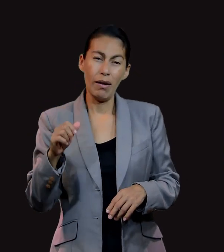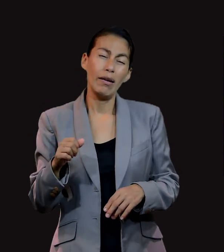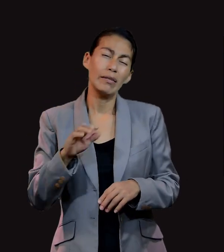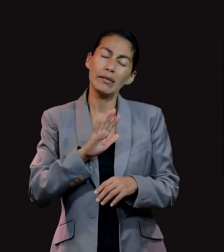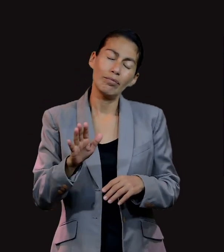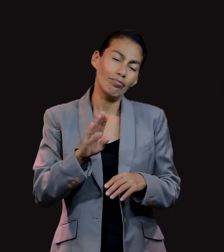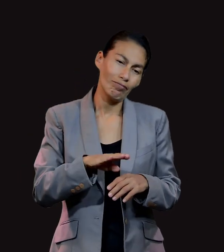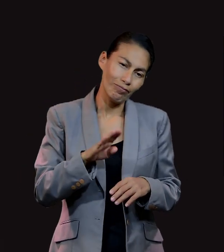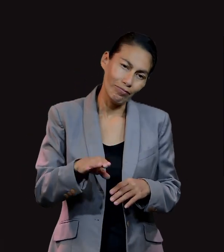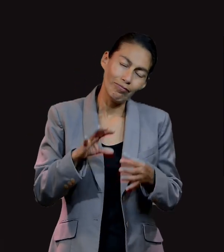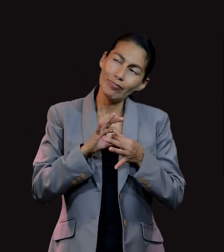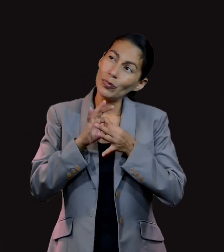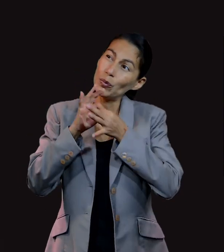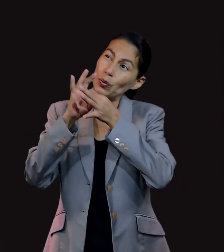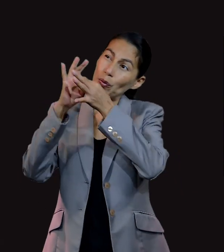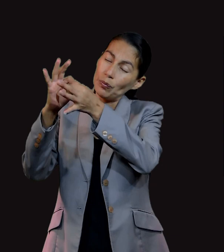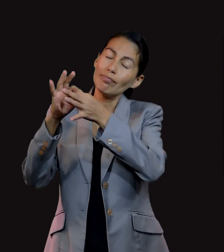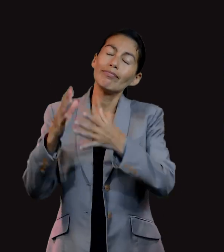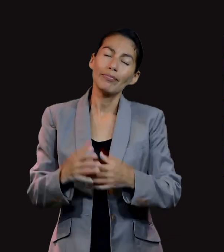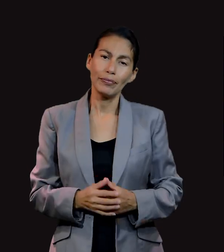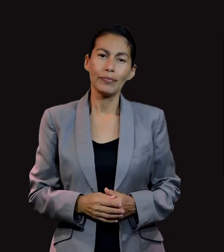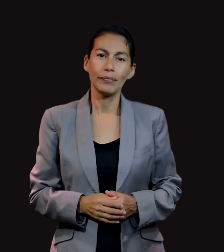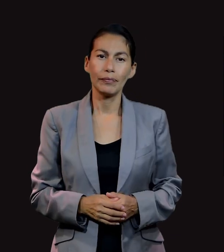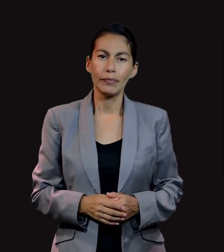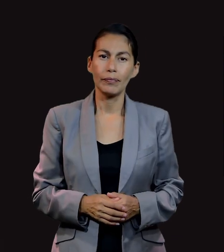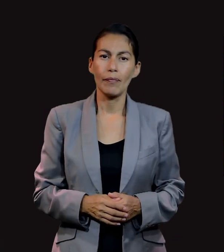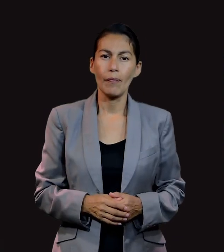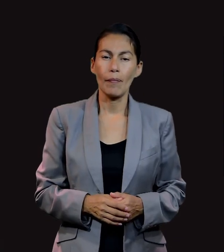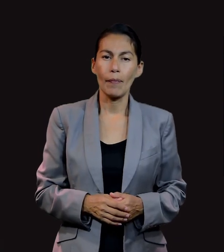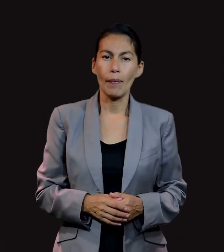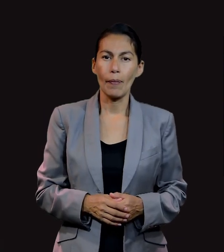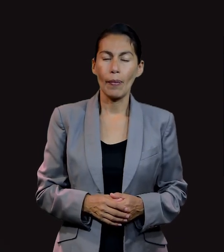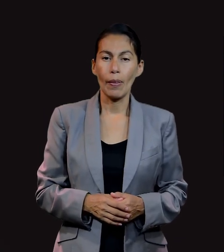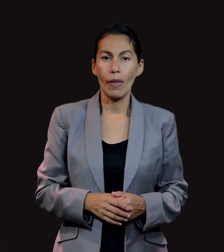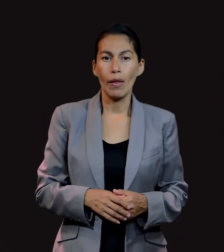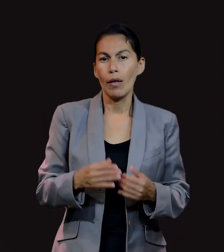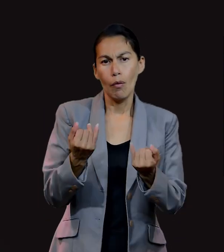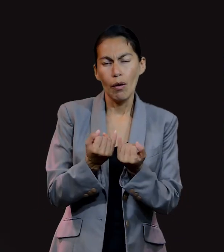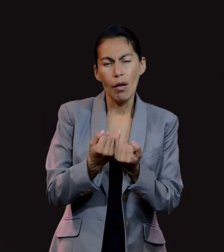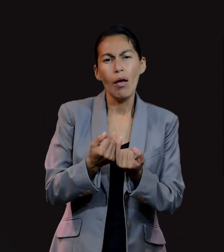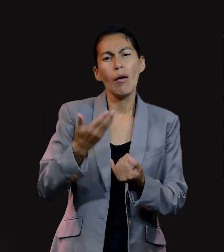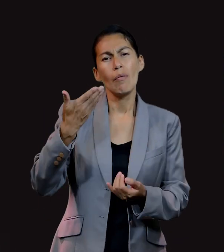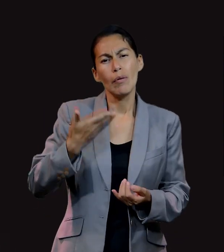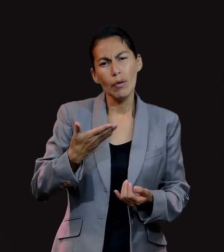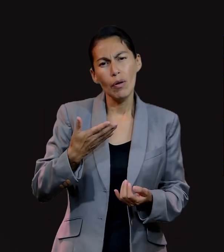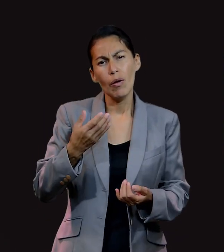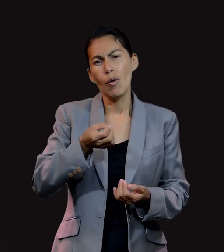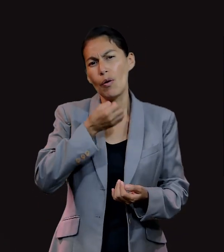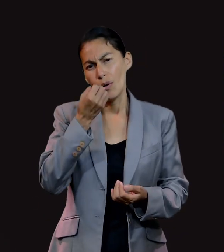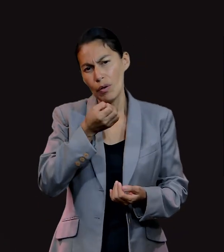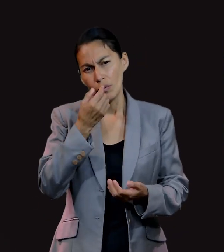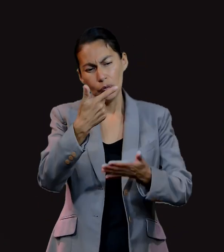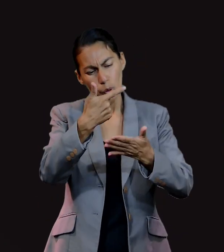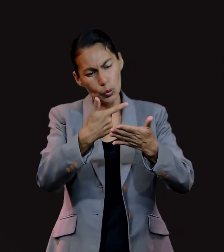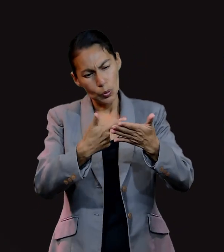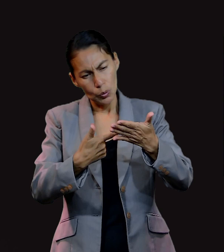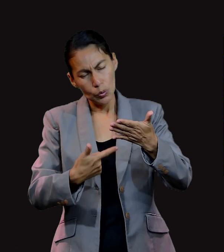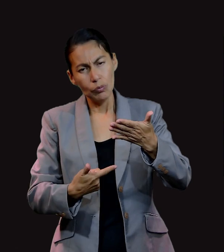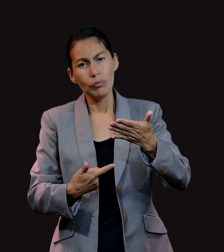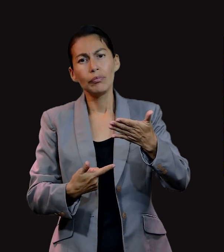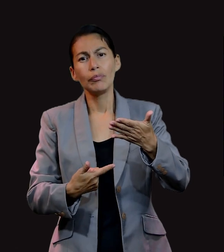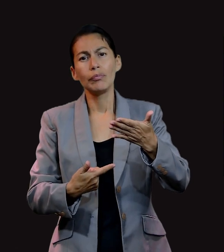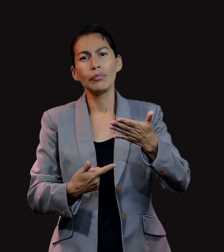descansa en el Señor Nos han pedido también los